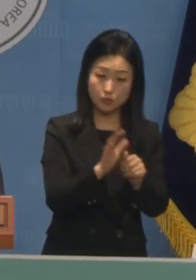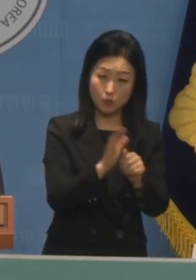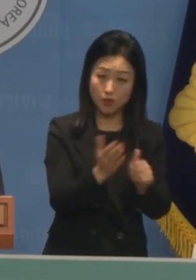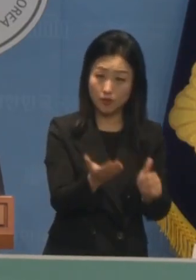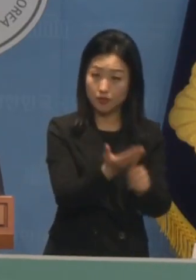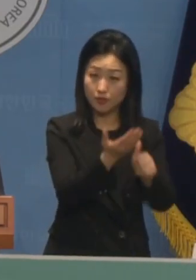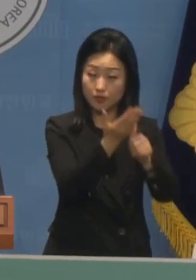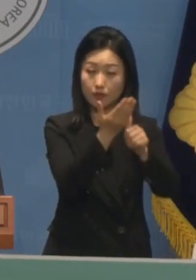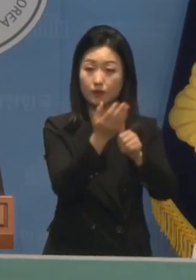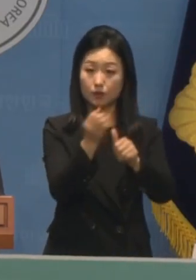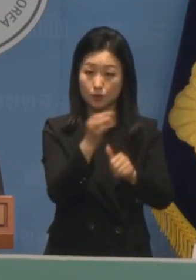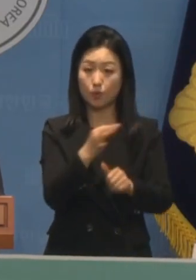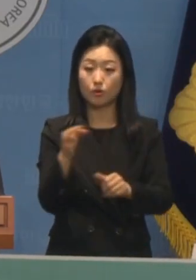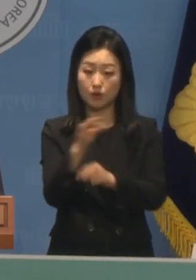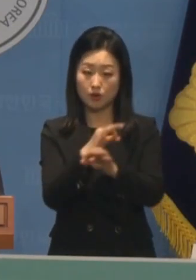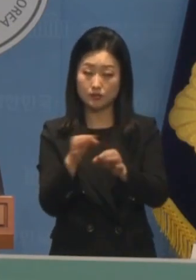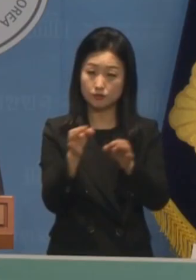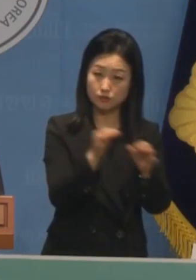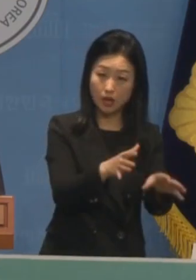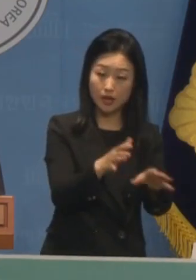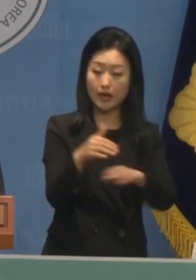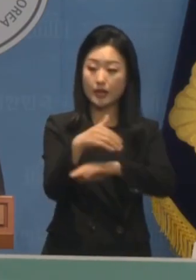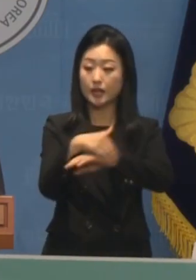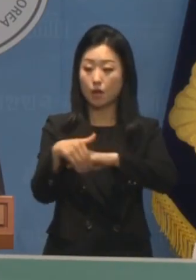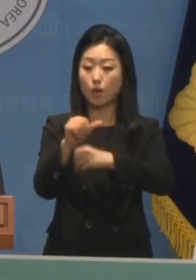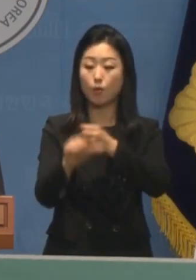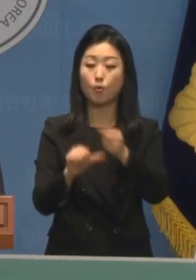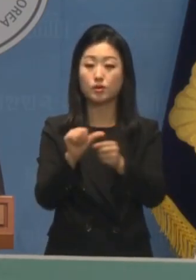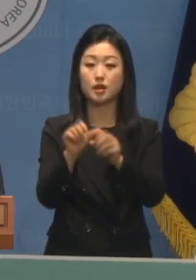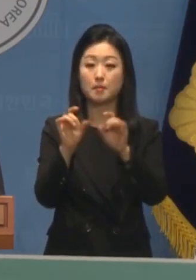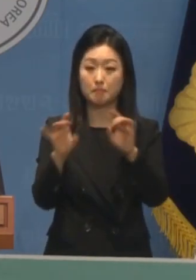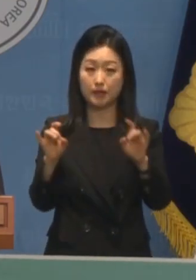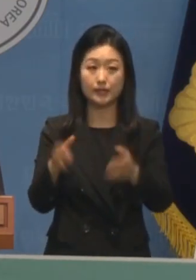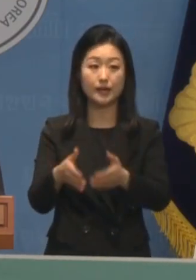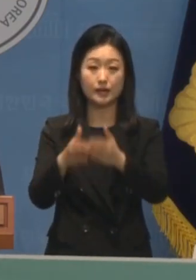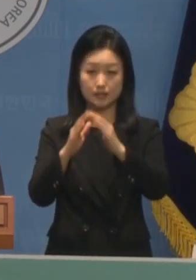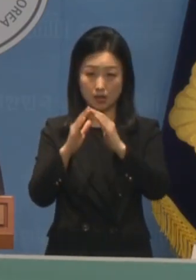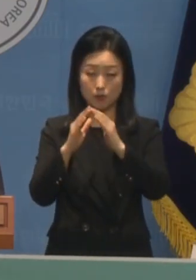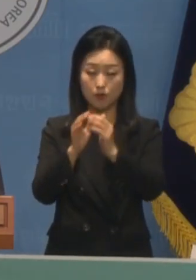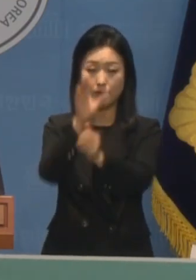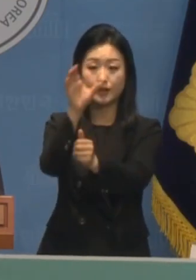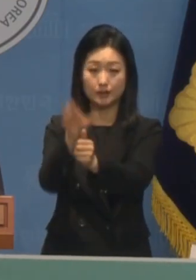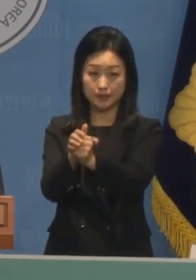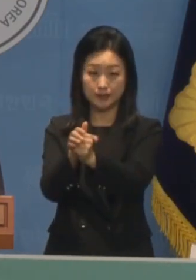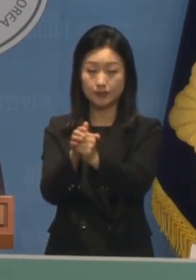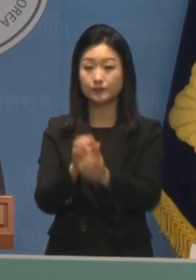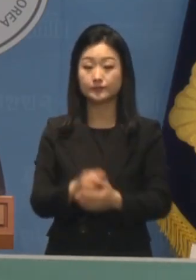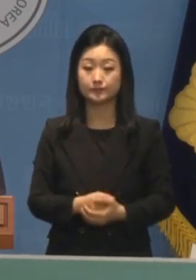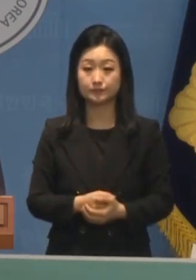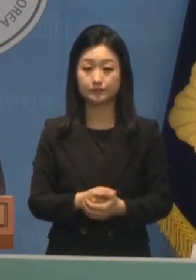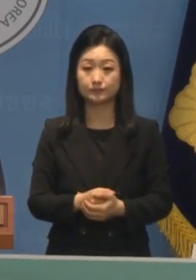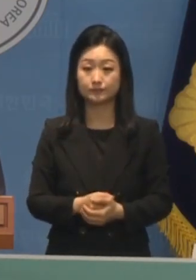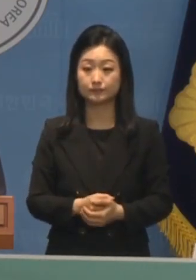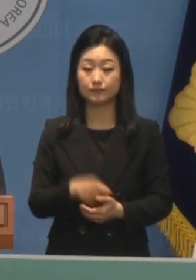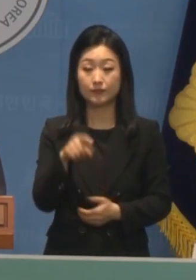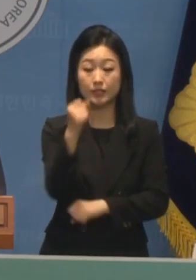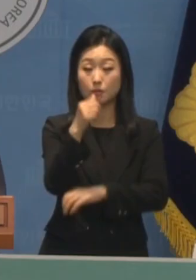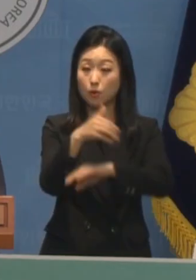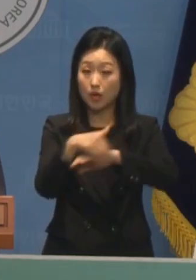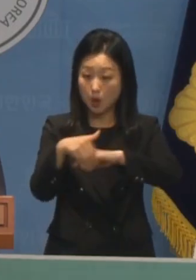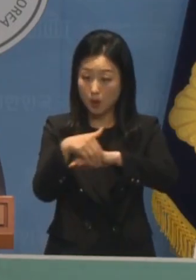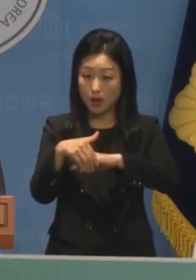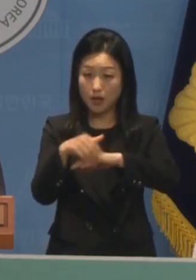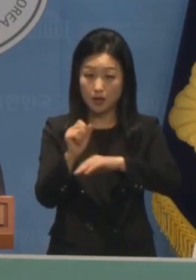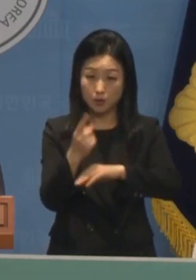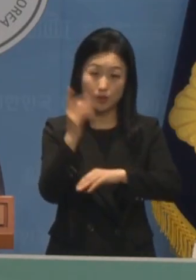금융 활성화 방안 등을 담은 기본계획을 5년마다 수립하도록 담고 있습니다. 이 기본계획은